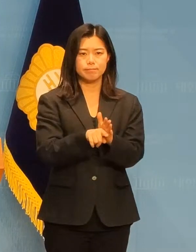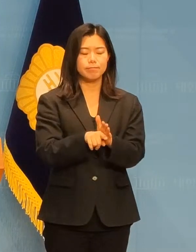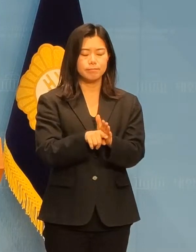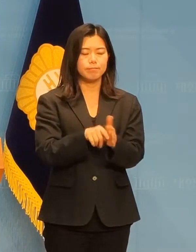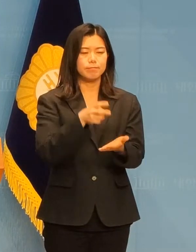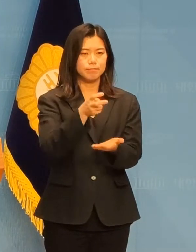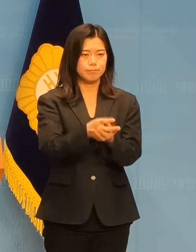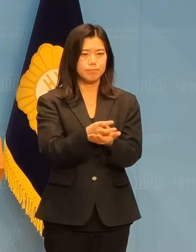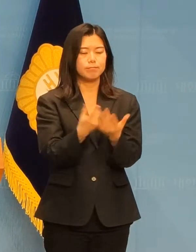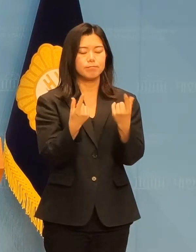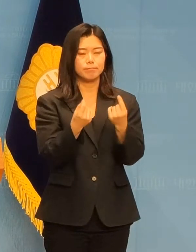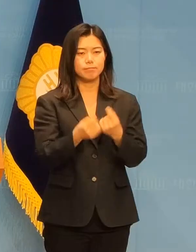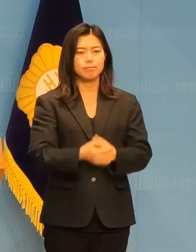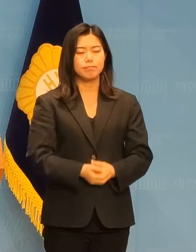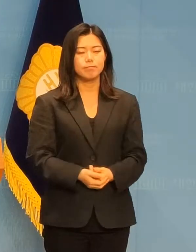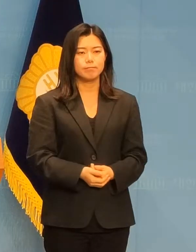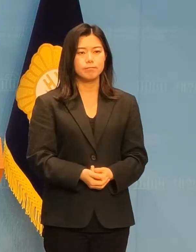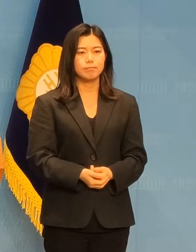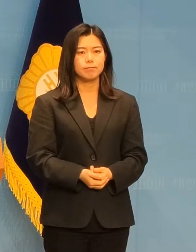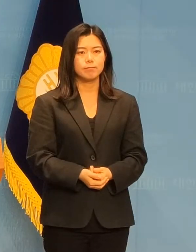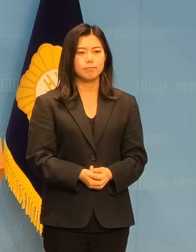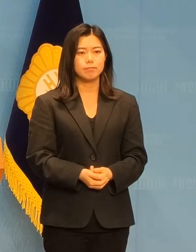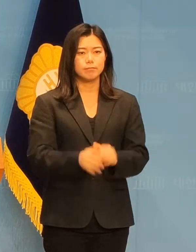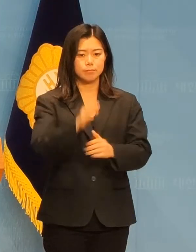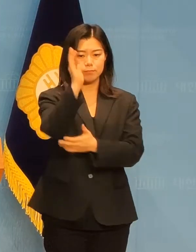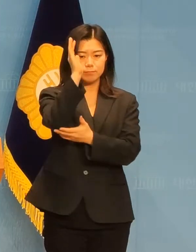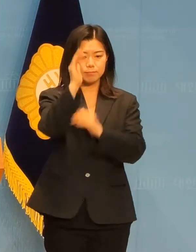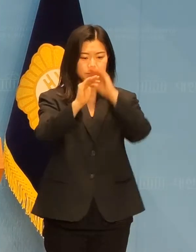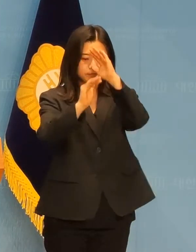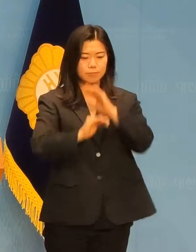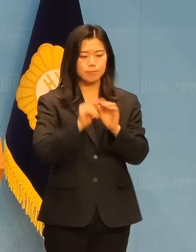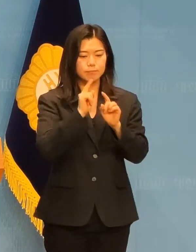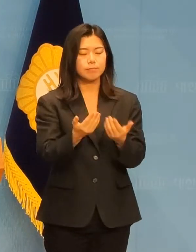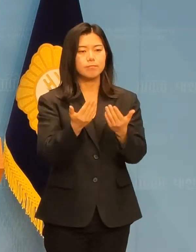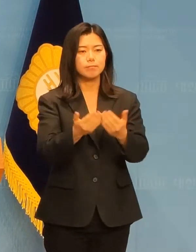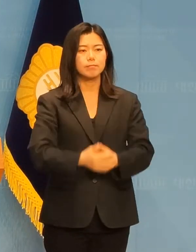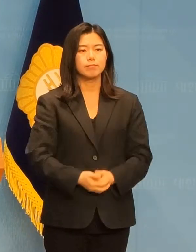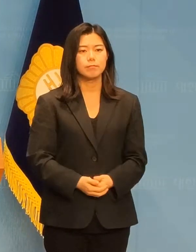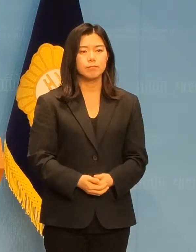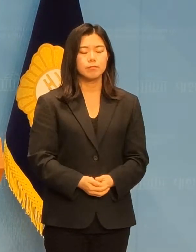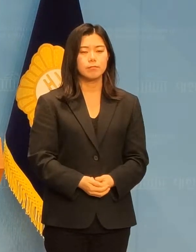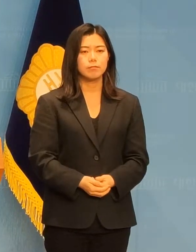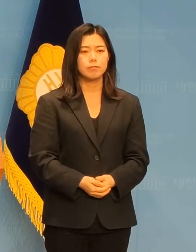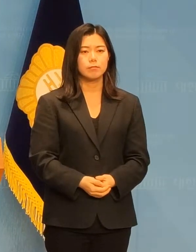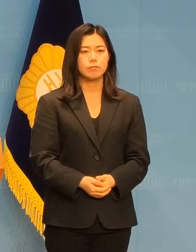중요한 기준점이 될 것이라고 생각하고 있습니다. 그럼 기자회견문을 읽도록 하겠습니다.